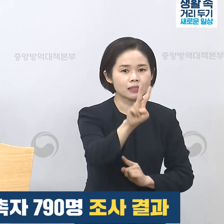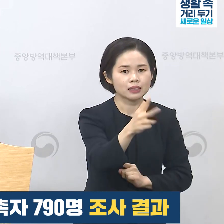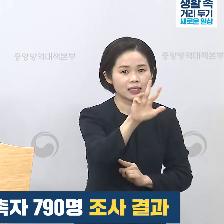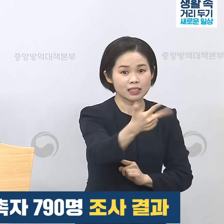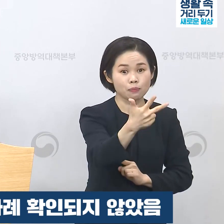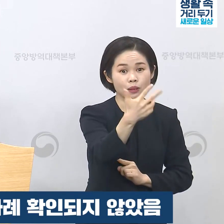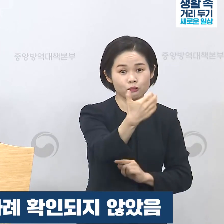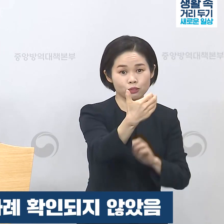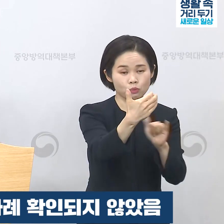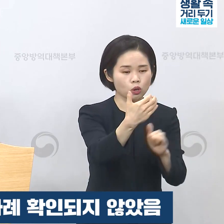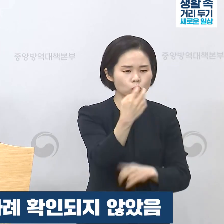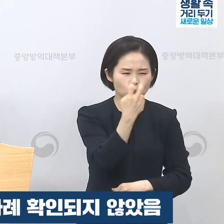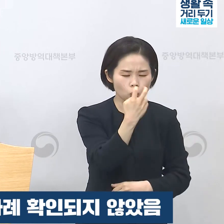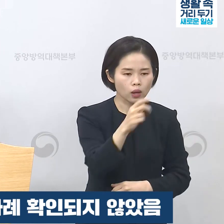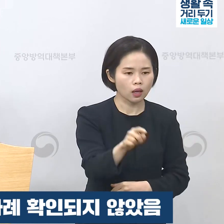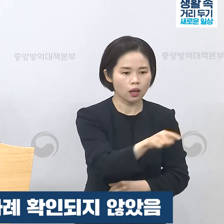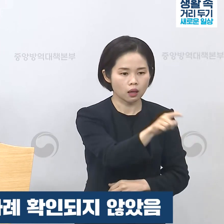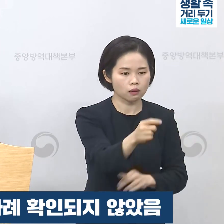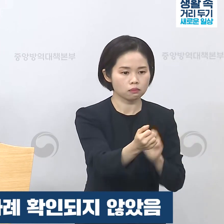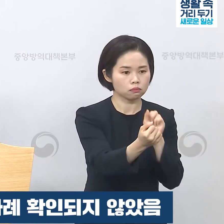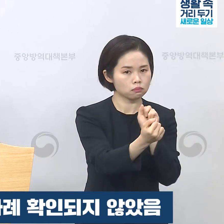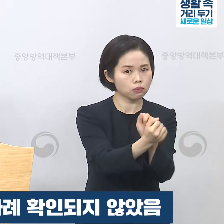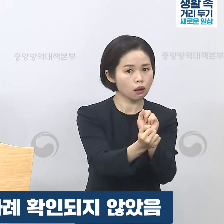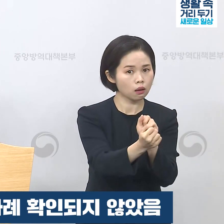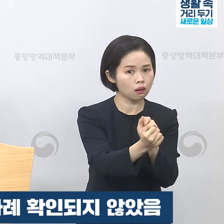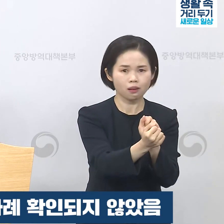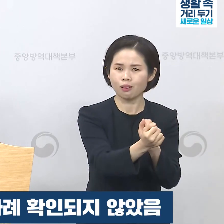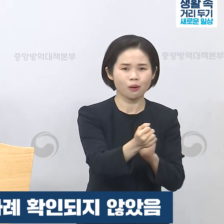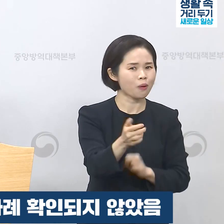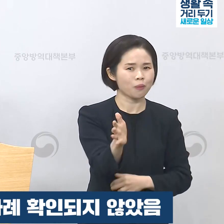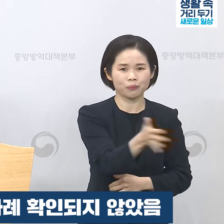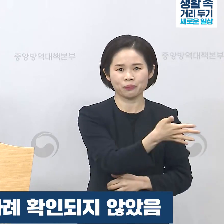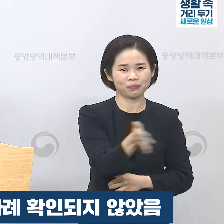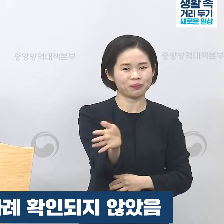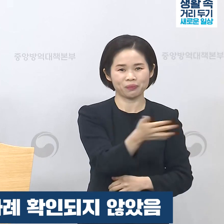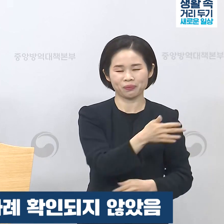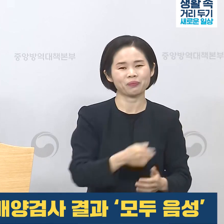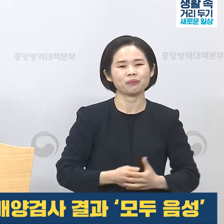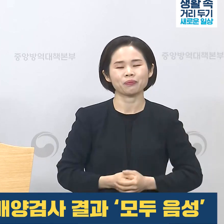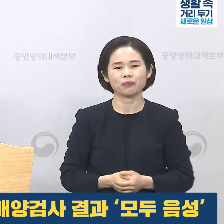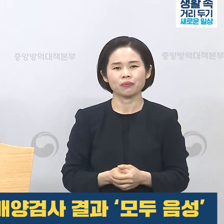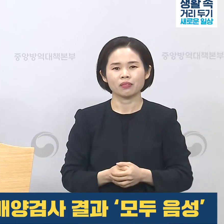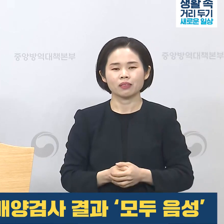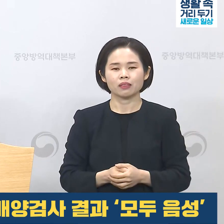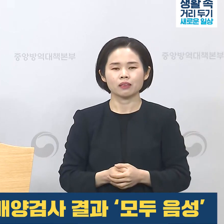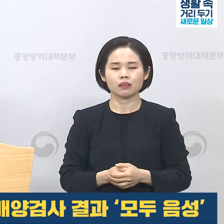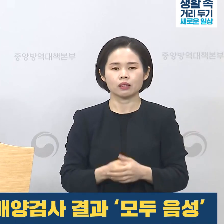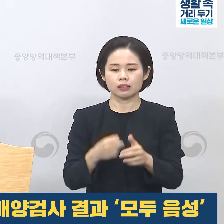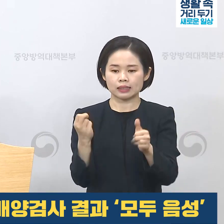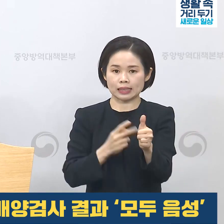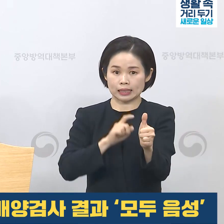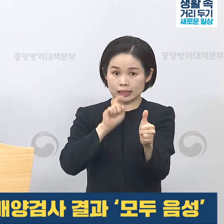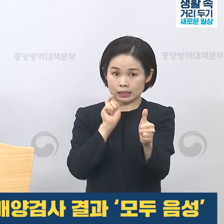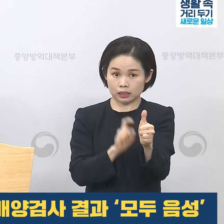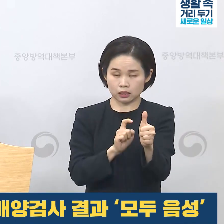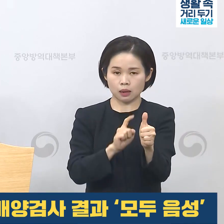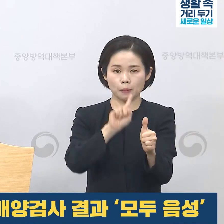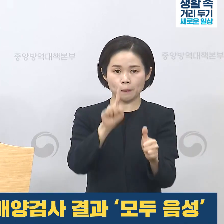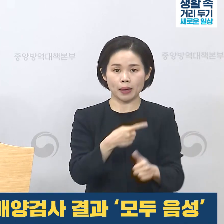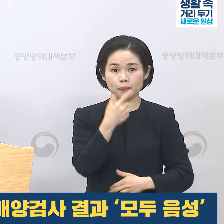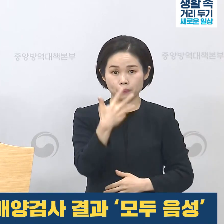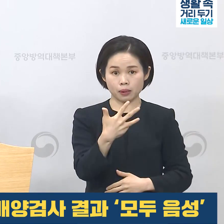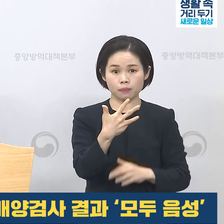결과 이들로 인한 확진 사례는 확인되지는 않았습니다. 또한 재양성자